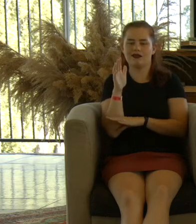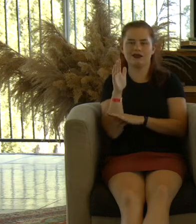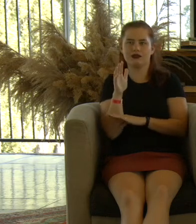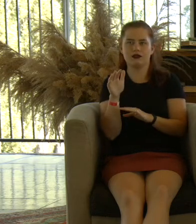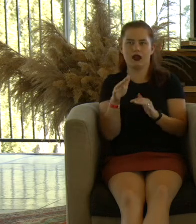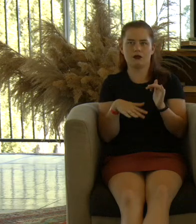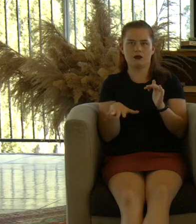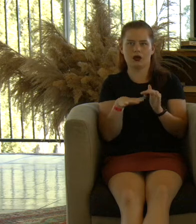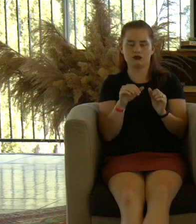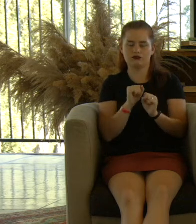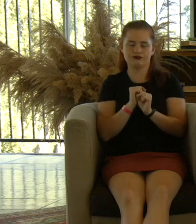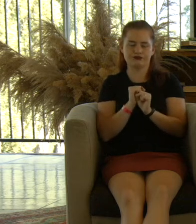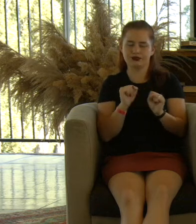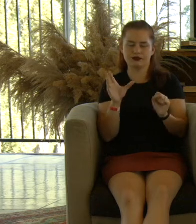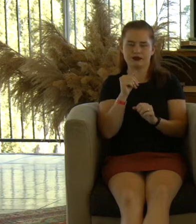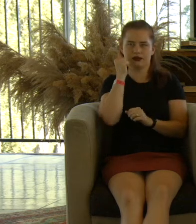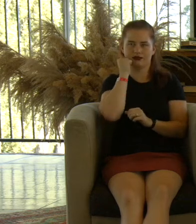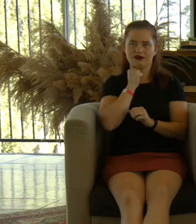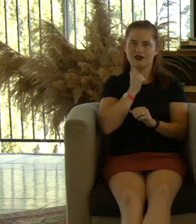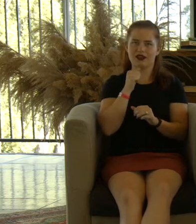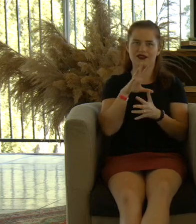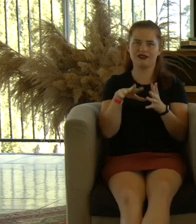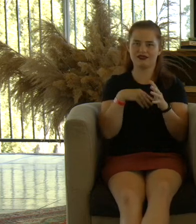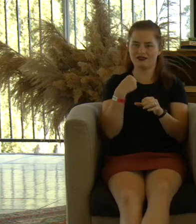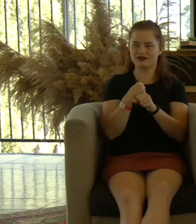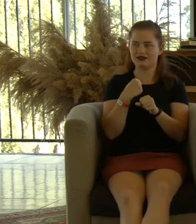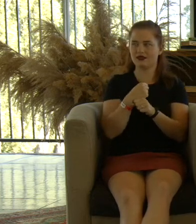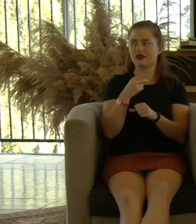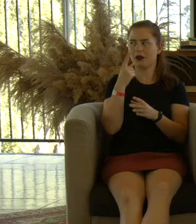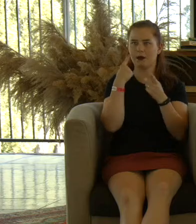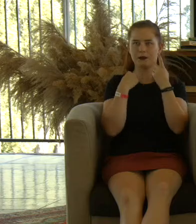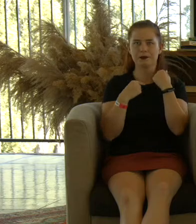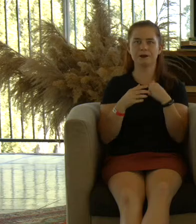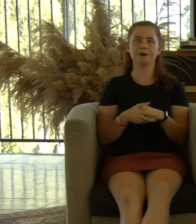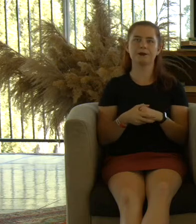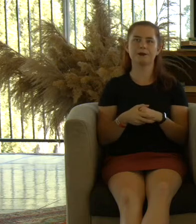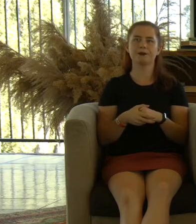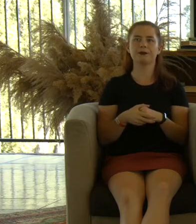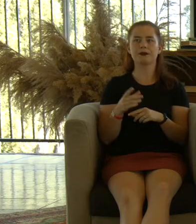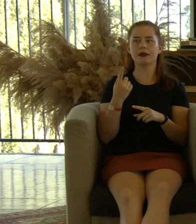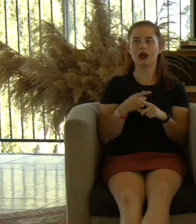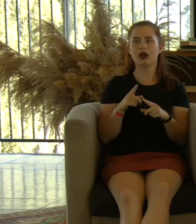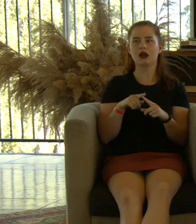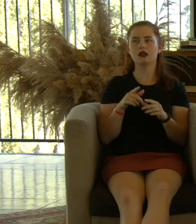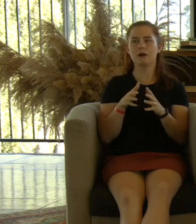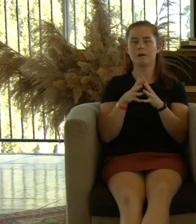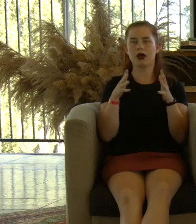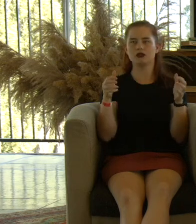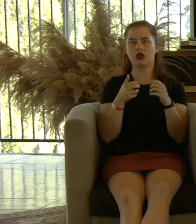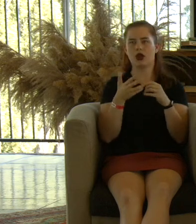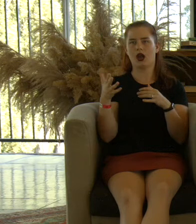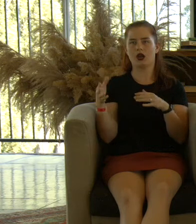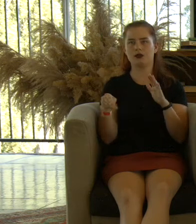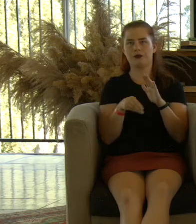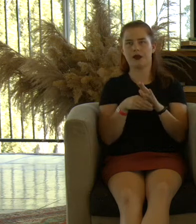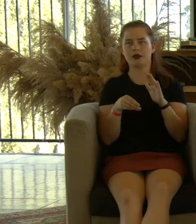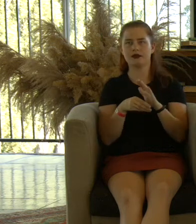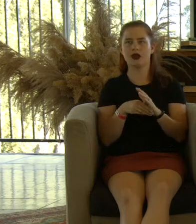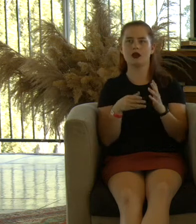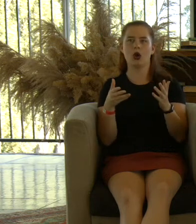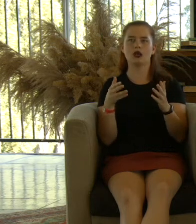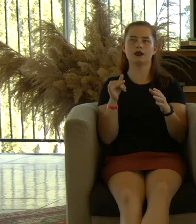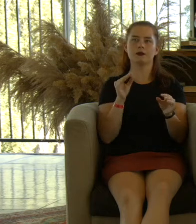старые винодельни прямо заплакали, да? Нельзя в деревянном полу все это делать. И поэтому это огромное количество бюрократии, которая стоит, плюс